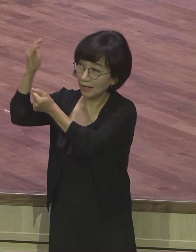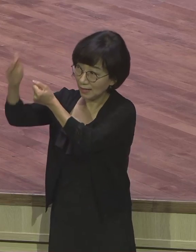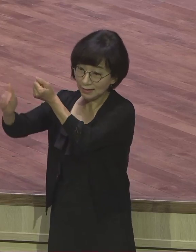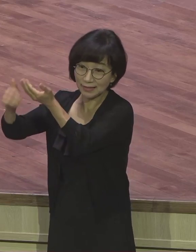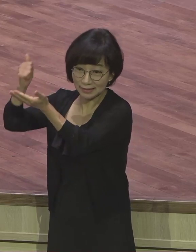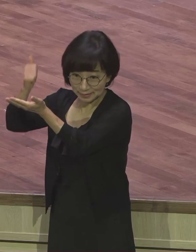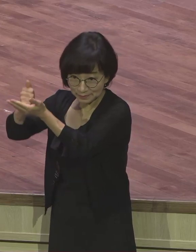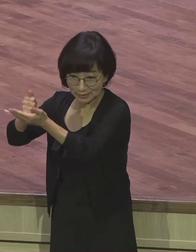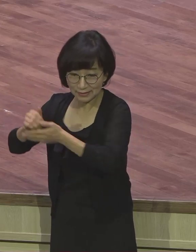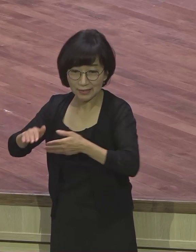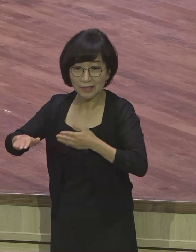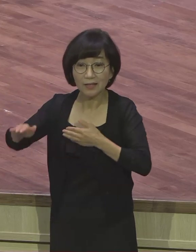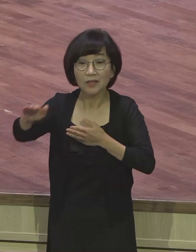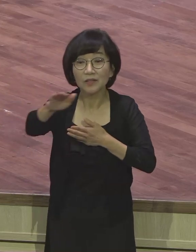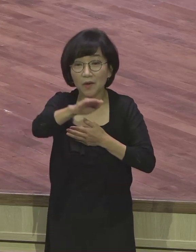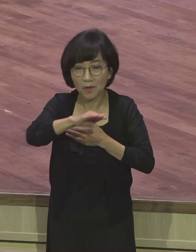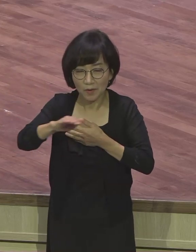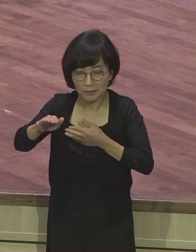있기 때문에 부르신 거예요.